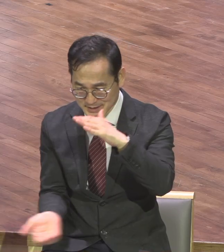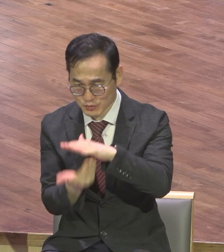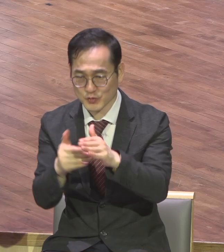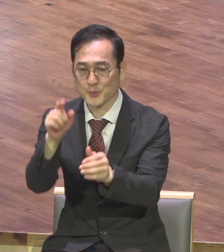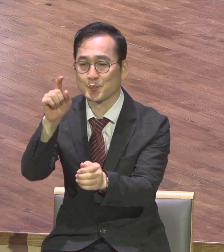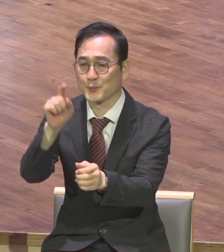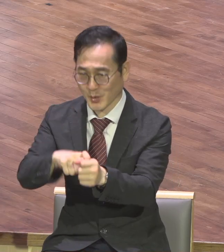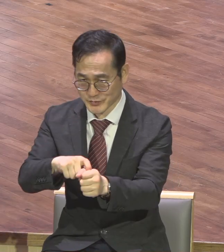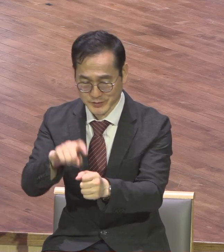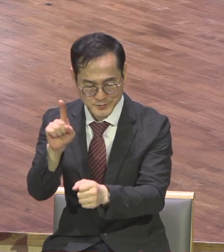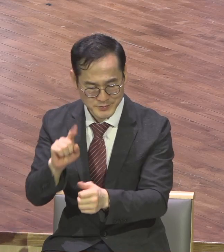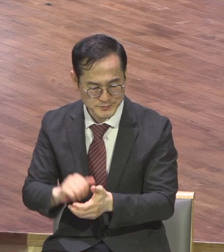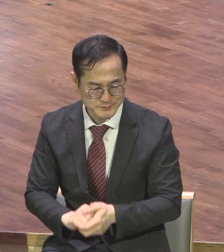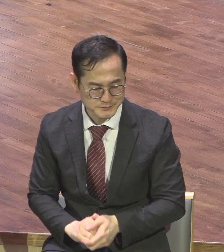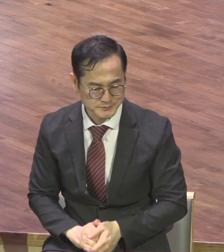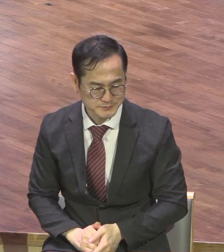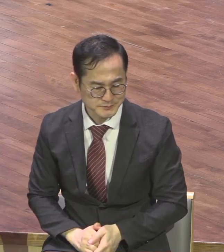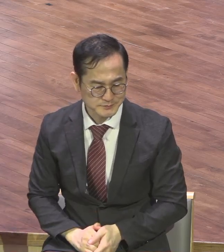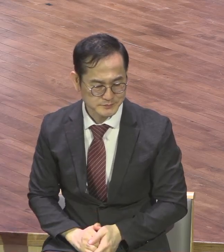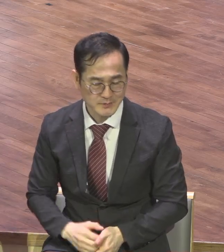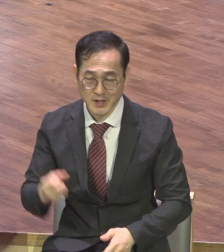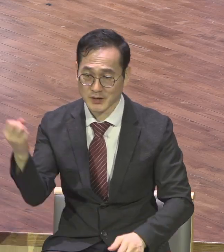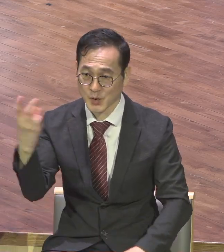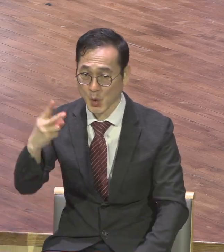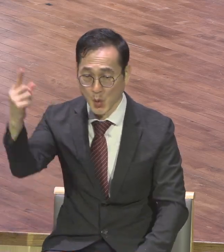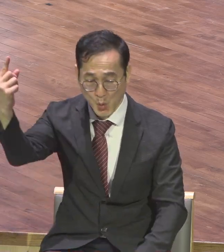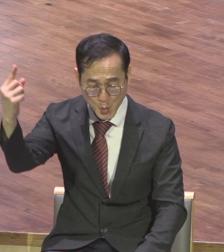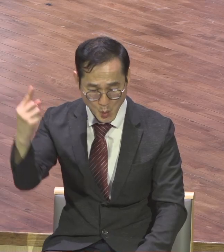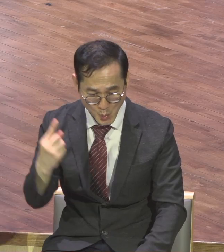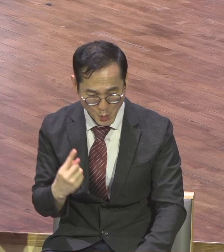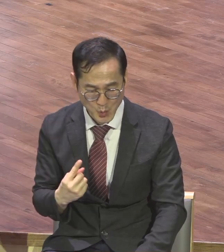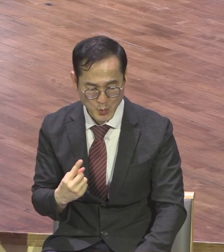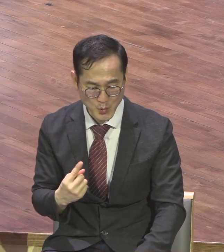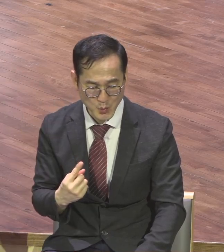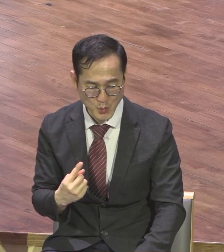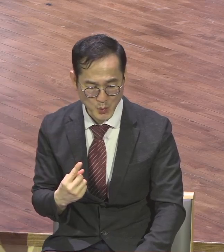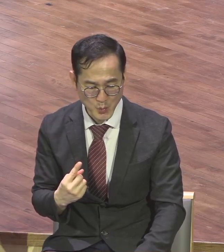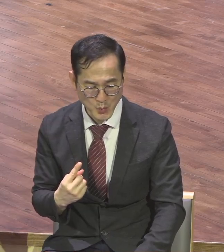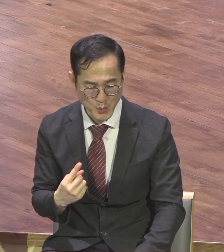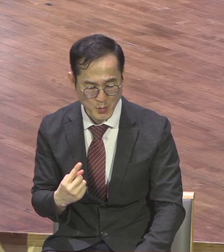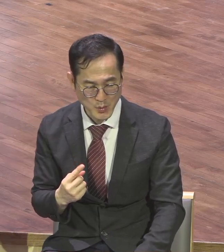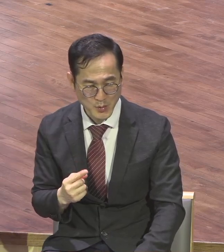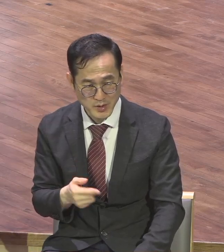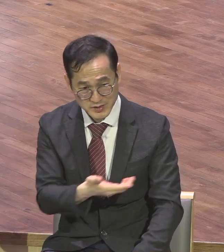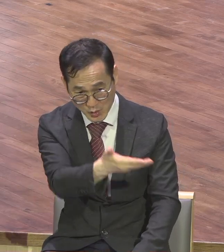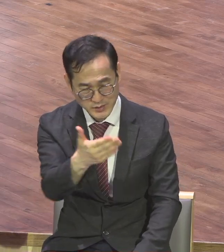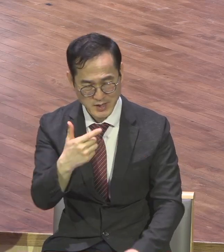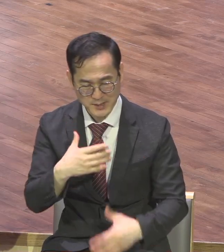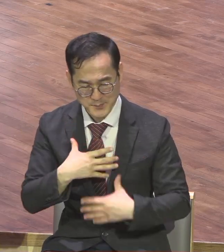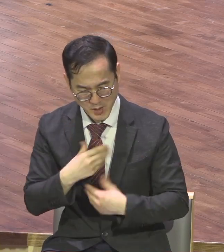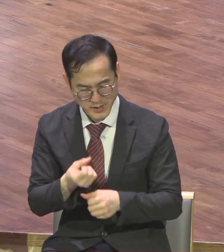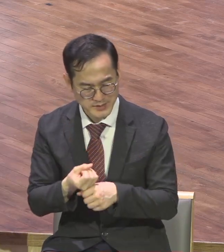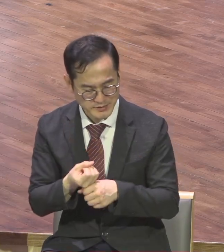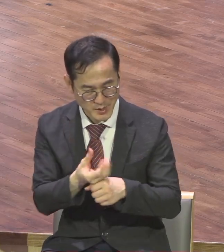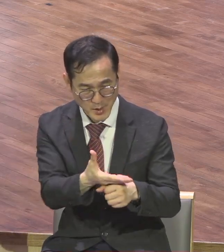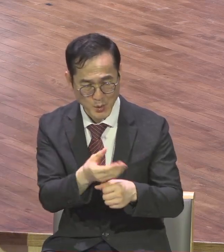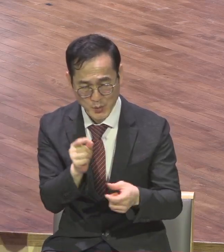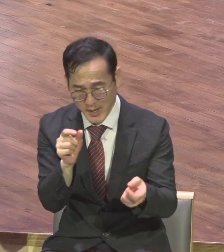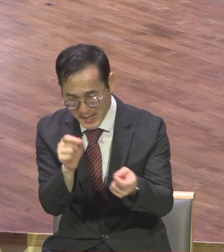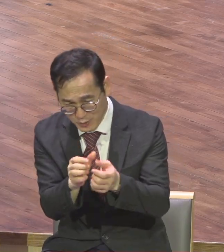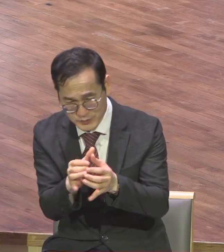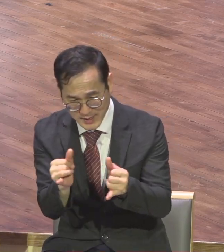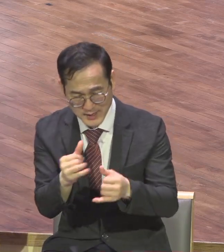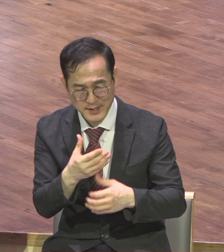목적입니다. 17절입니다. 또 오셔서 먼 데 있는 너에게 평안을 전하시고 가까운 데 있는 자들에게